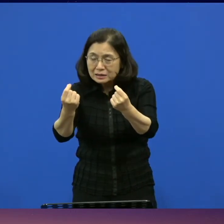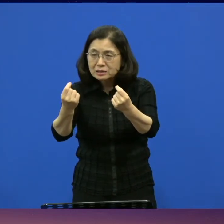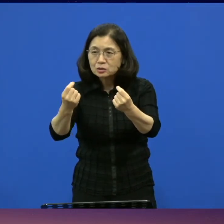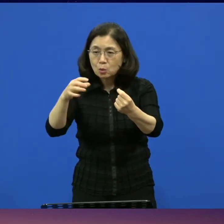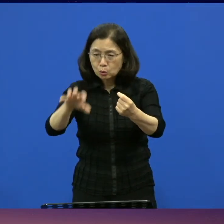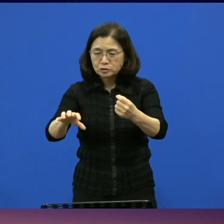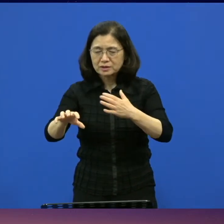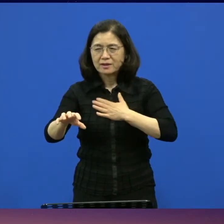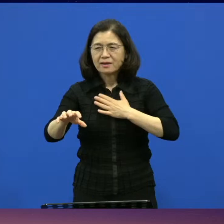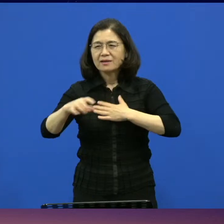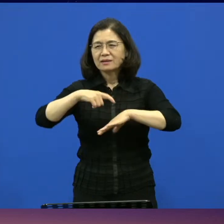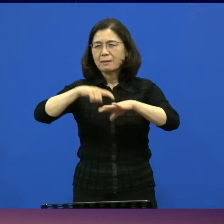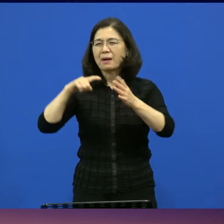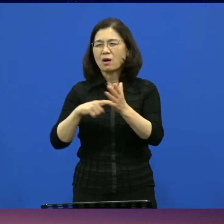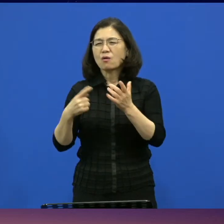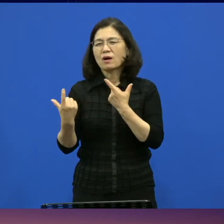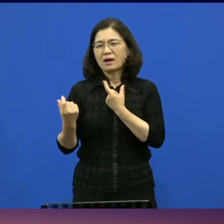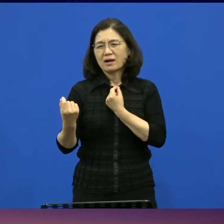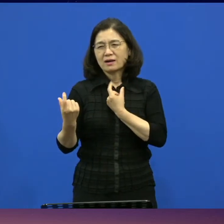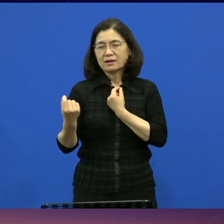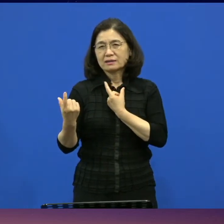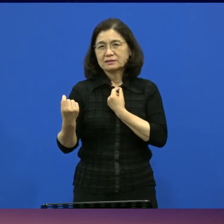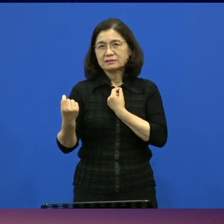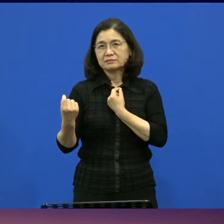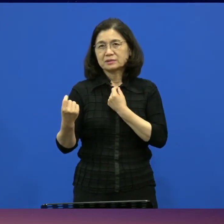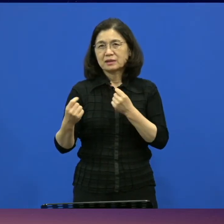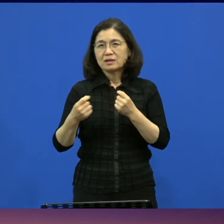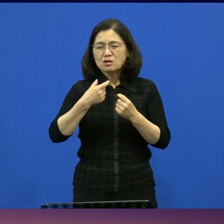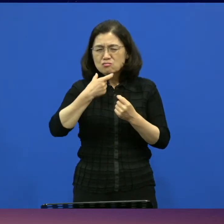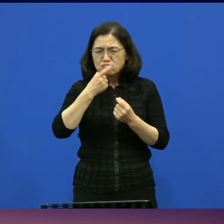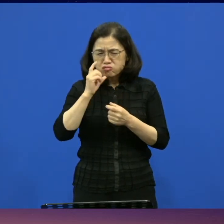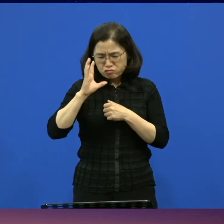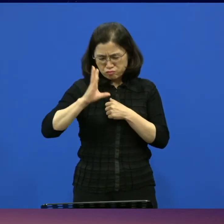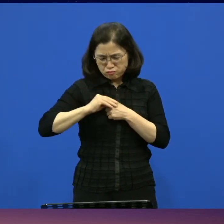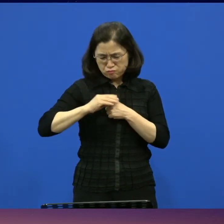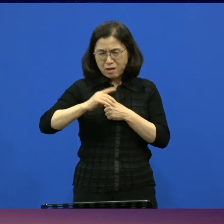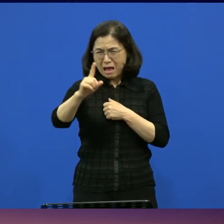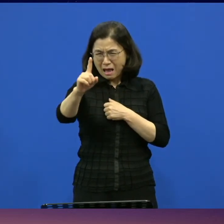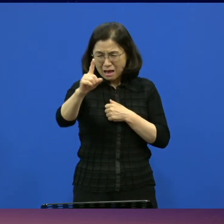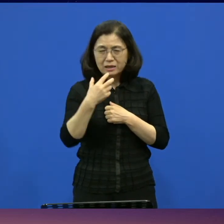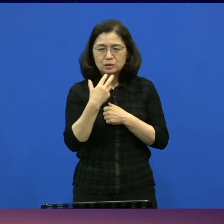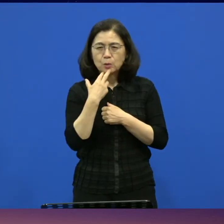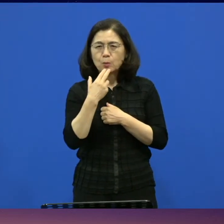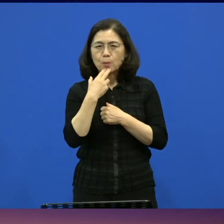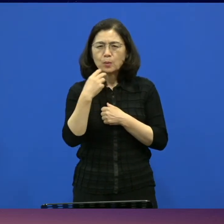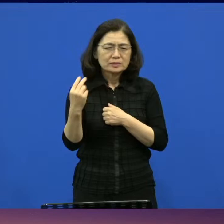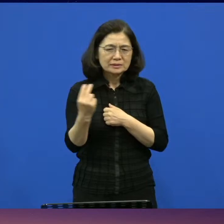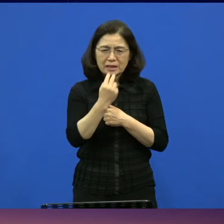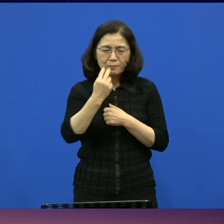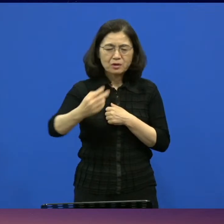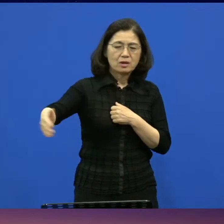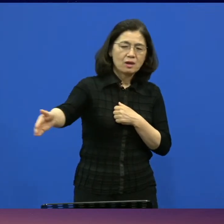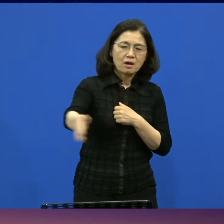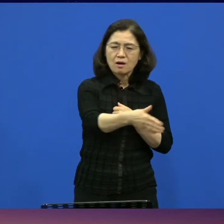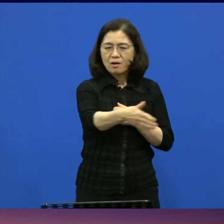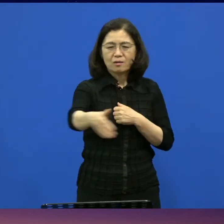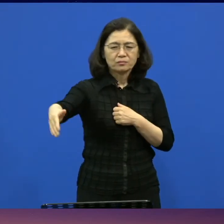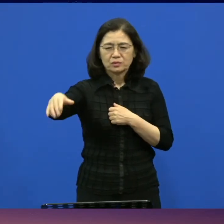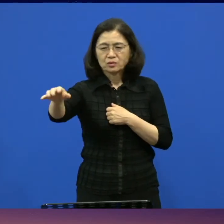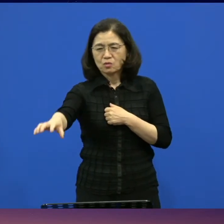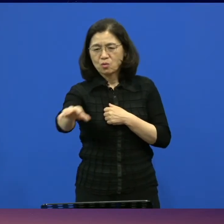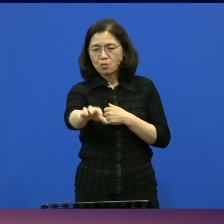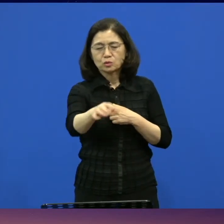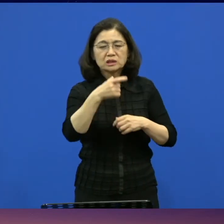여러분, 사막은 매우 드라이합니다. 모든 게 바삭 말라 있고 생명의 기운을 느낄 수가 없어요. 생명의 기운이 그 안에 없어요.